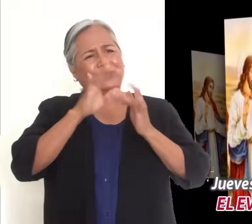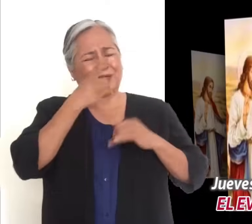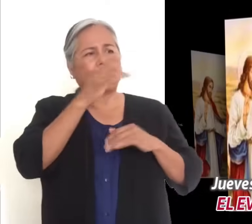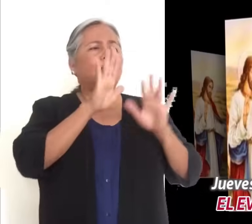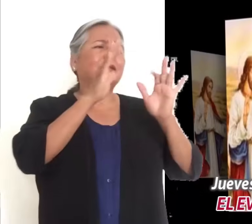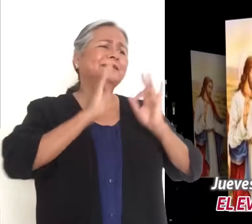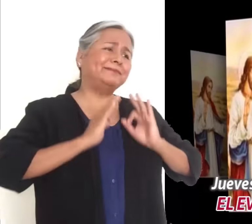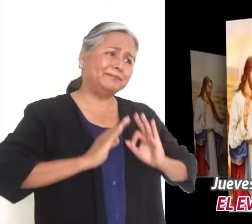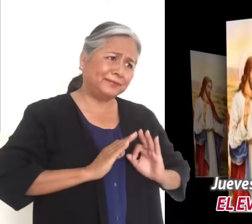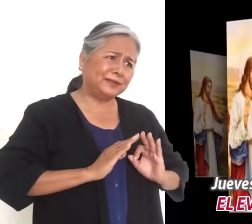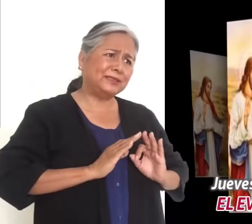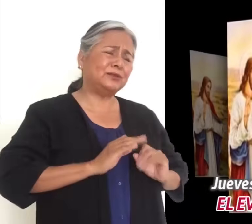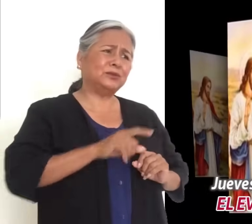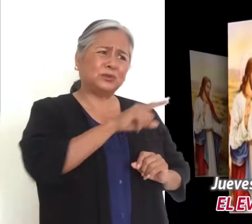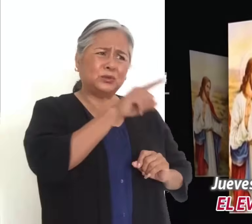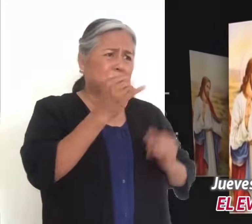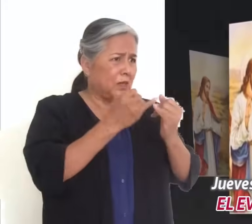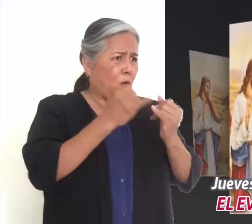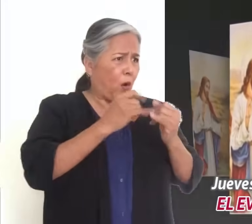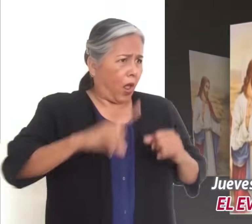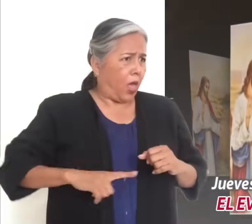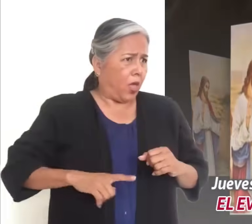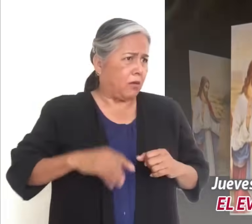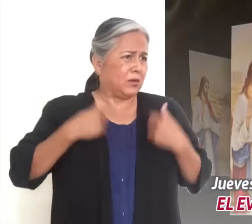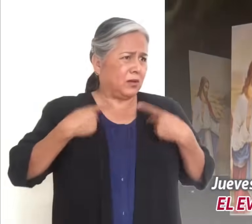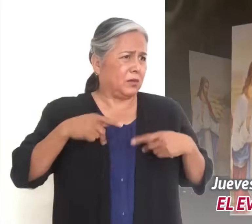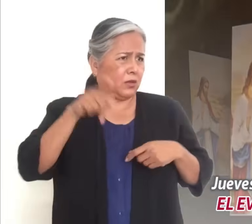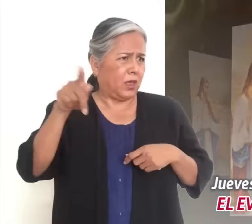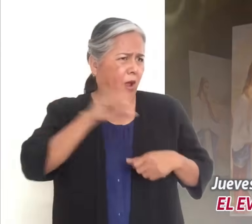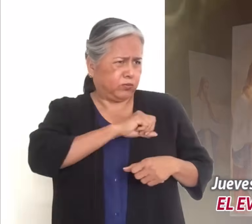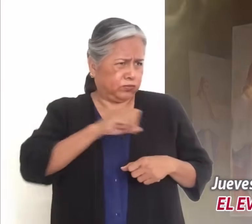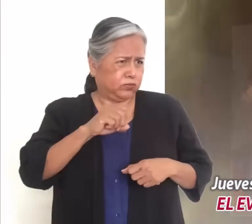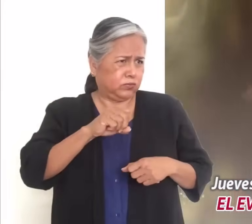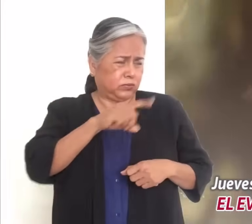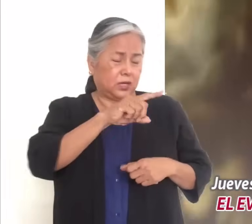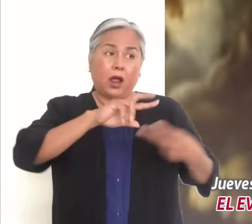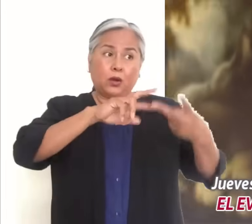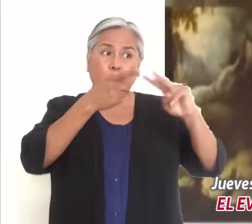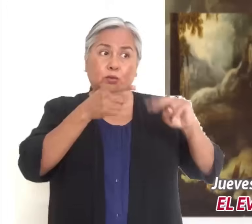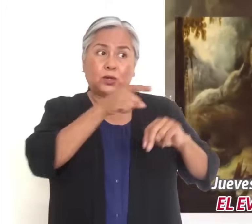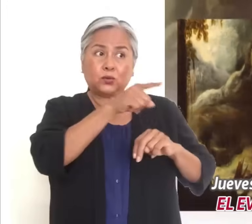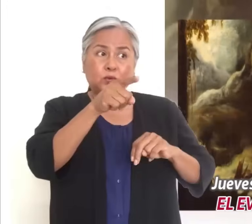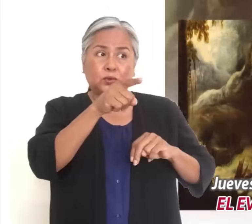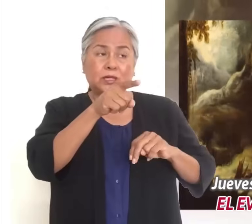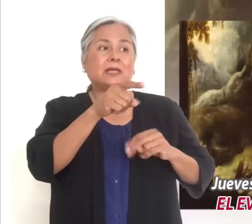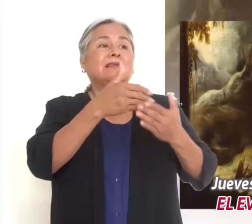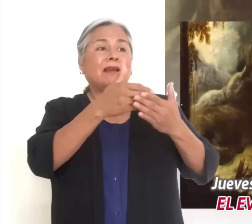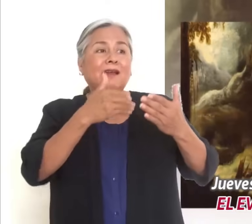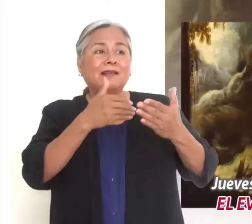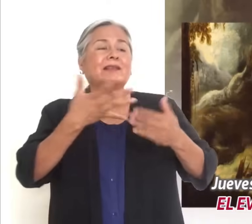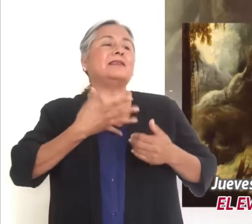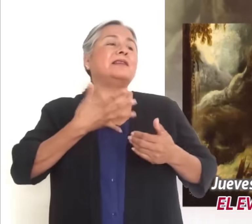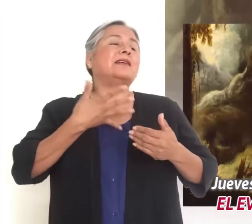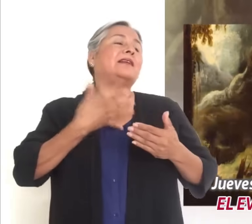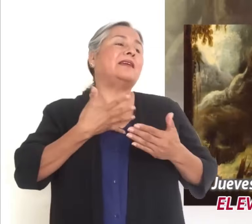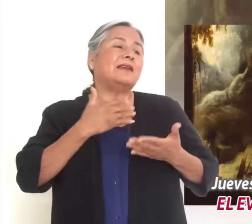y que los grandes los oprimen, que no sea así entre ustedes. El que quiera ser grande entre ustedes, que